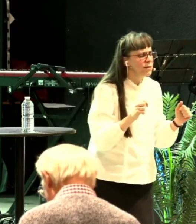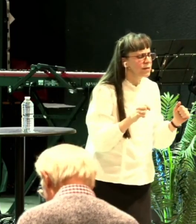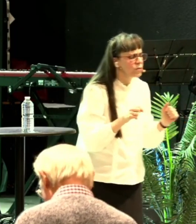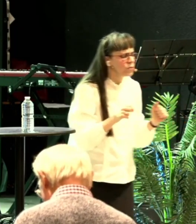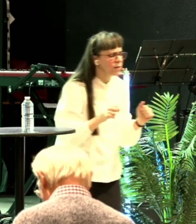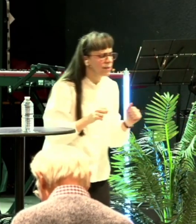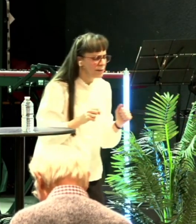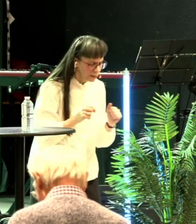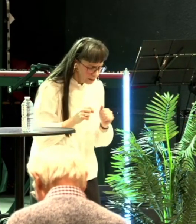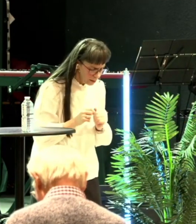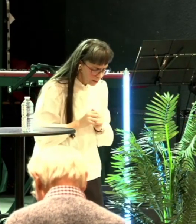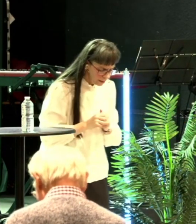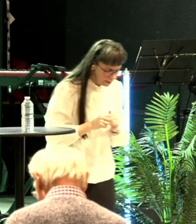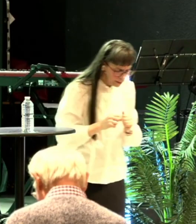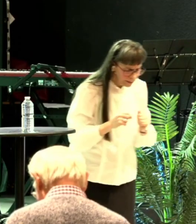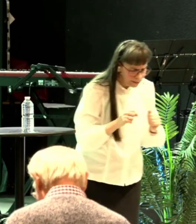barinde sika.